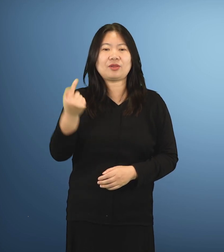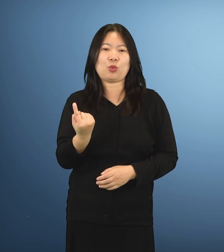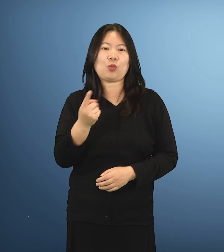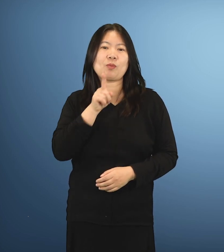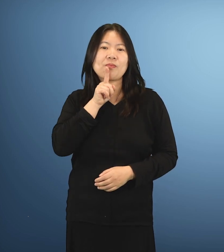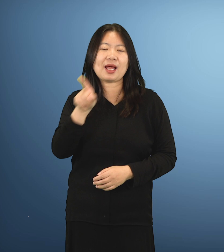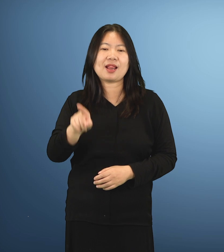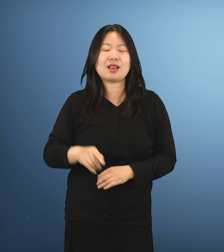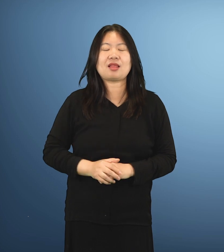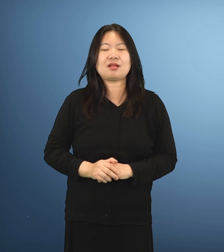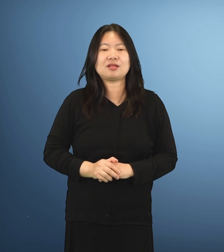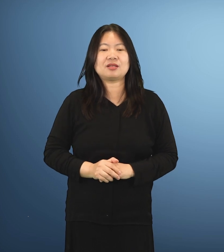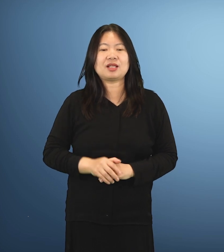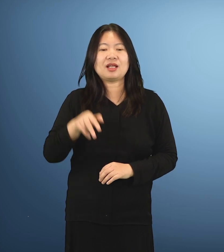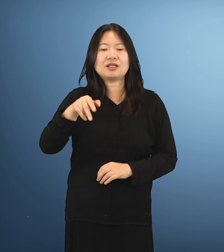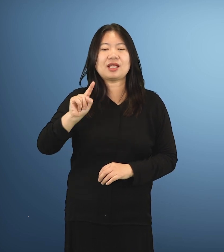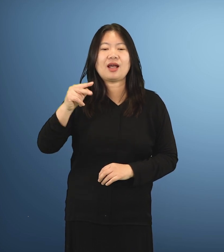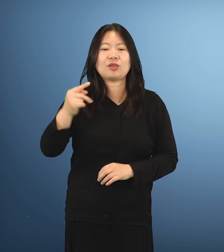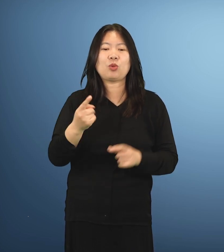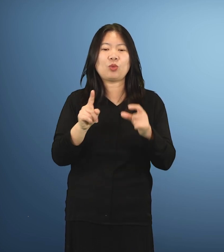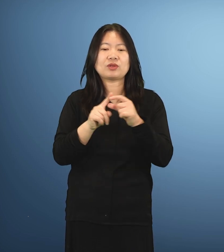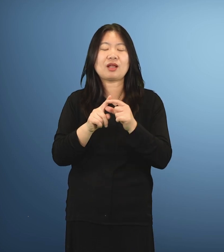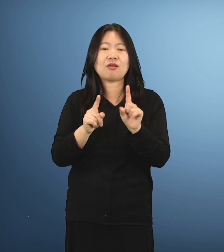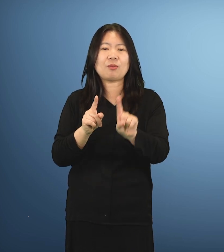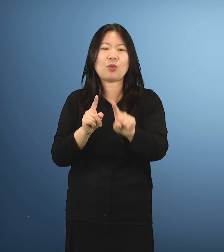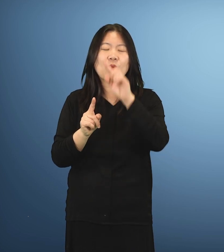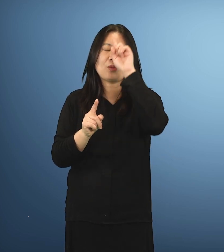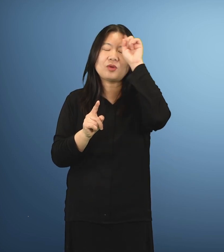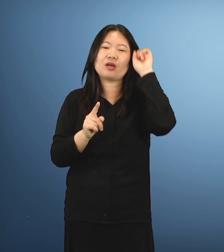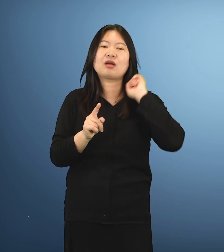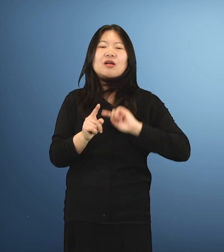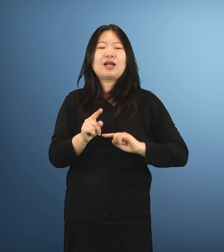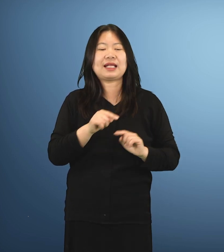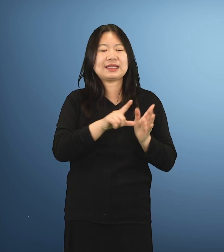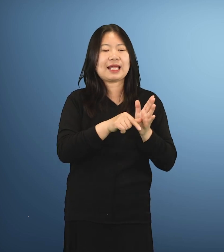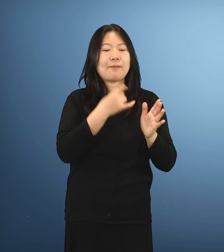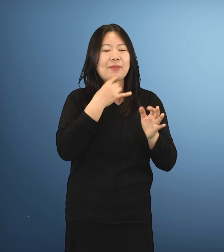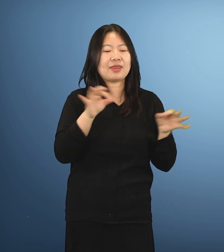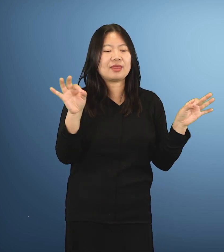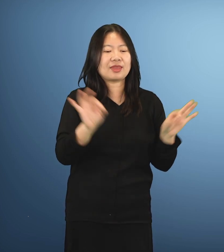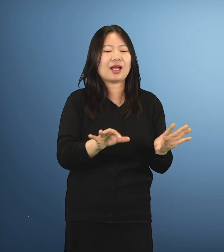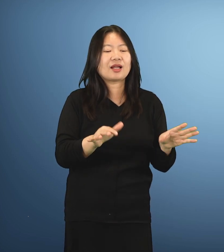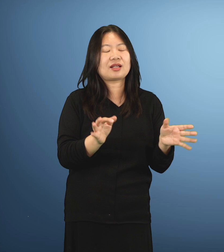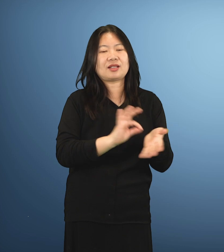이 사도라는 말은 단회적으로 이 당시에만 사용이 됩니다.